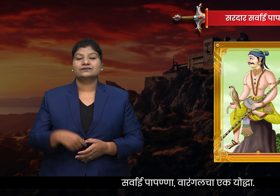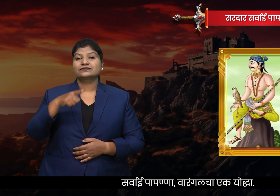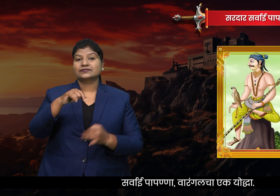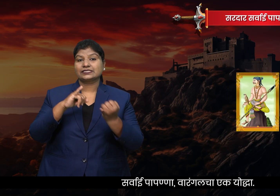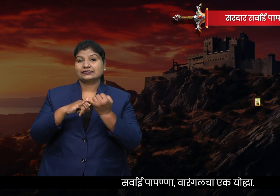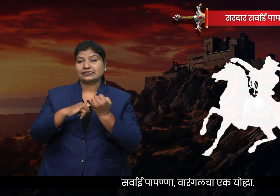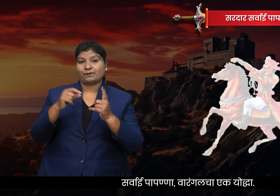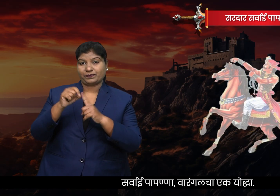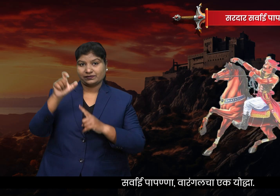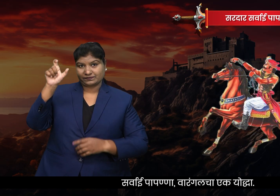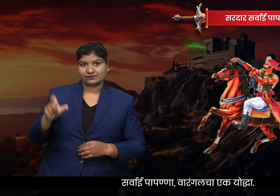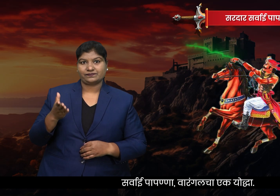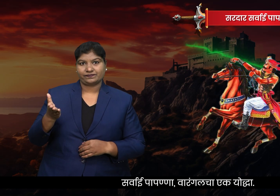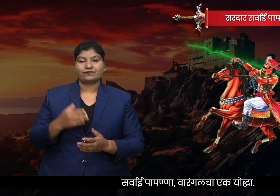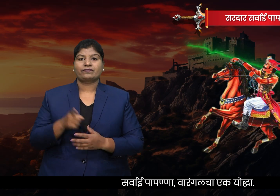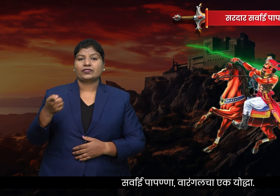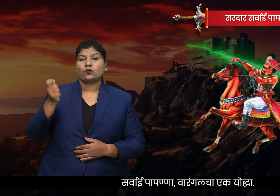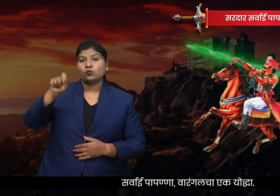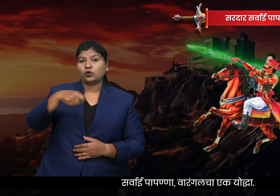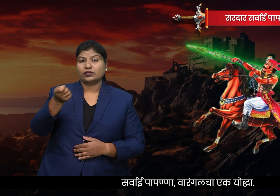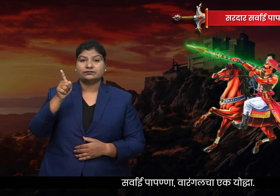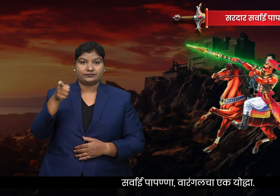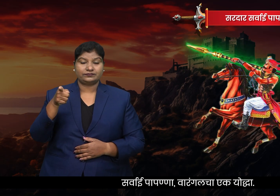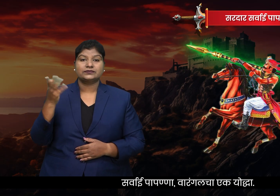सवाई पापण्णा वरंगलचा एक योद्धा.